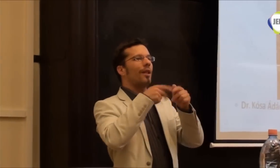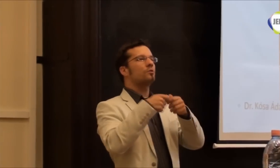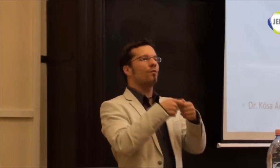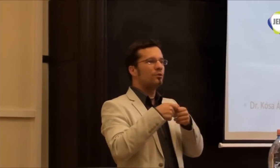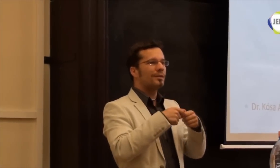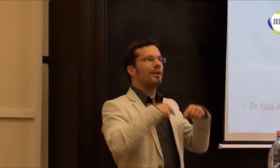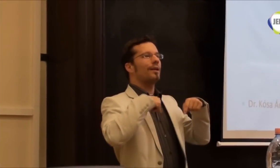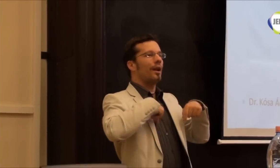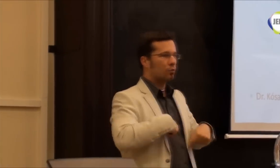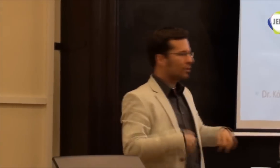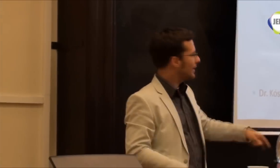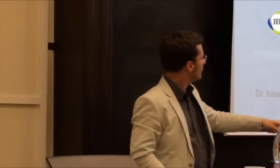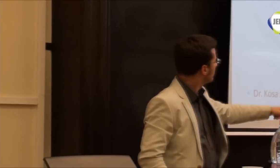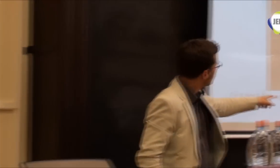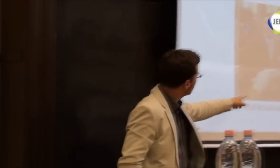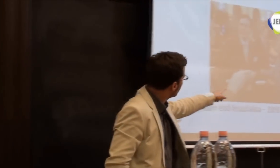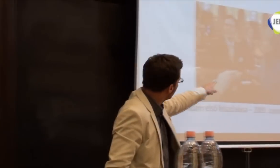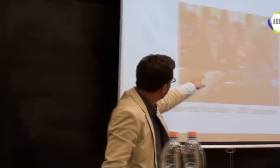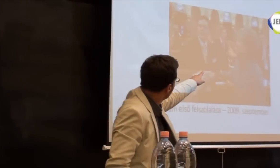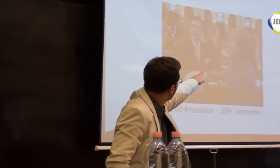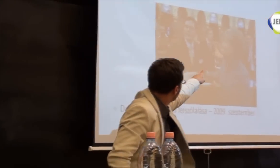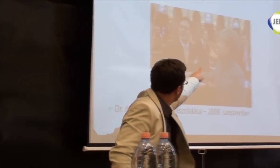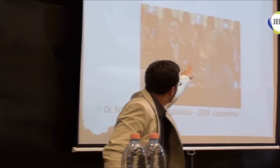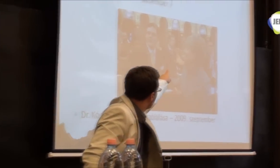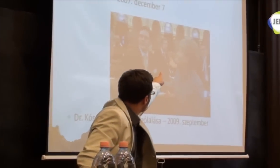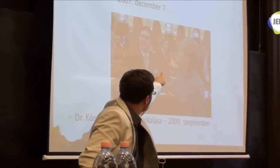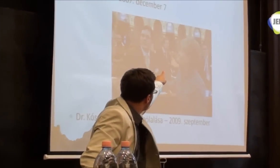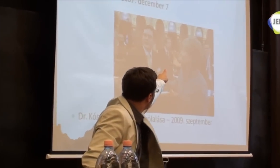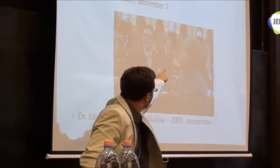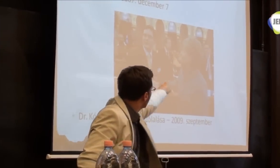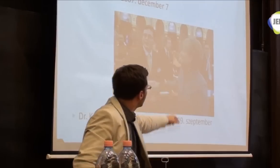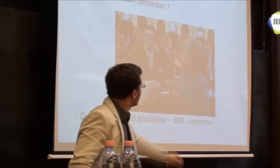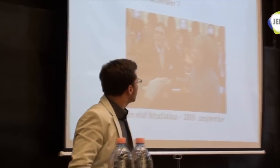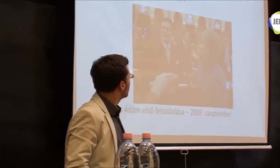És a Siketek Világszövetségének az elnöke.